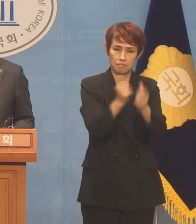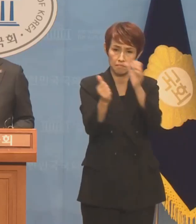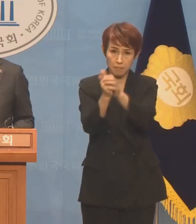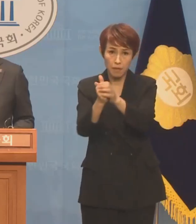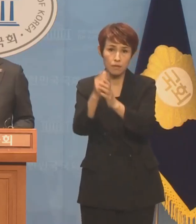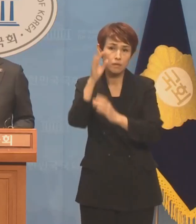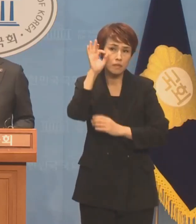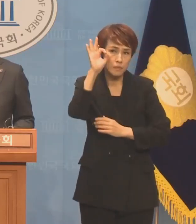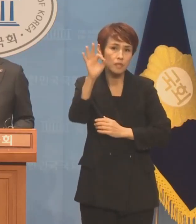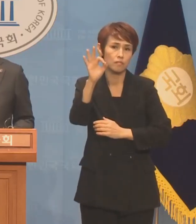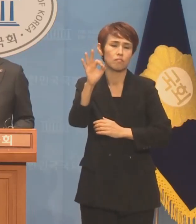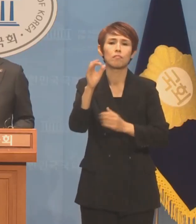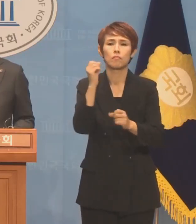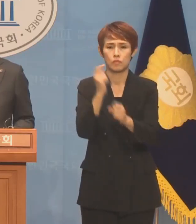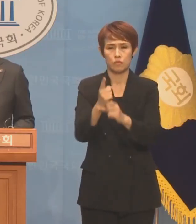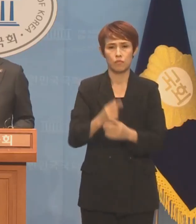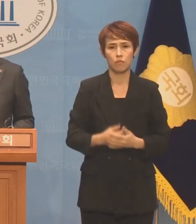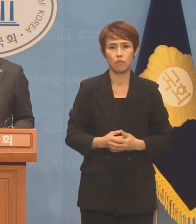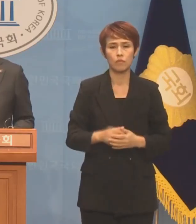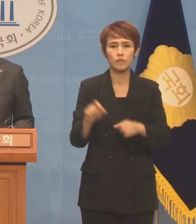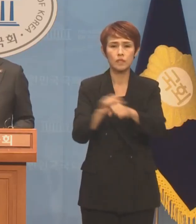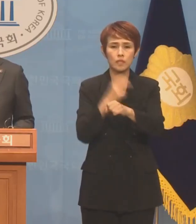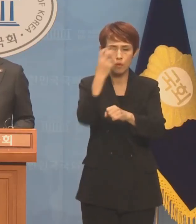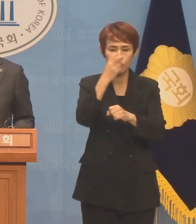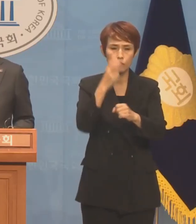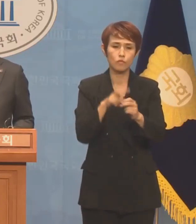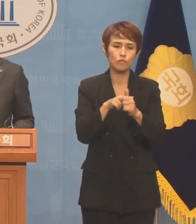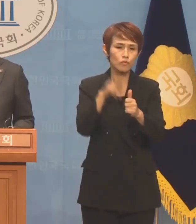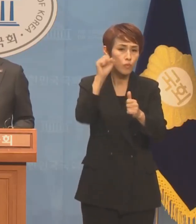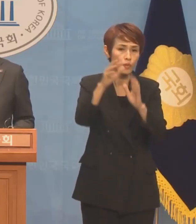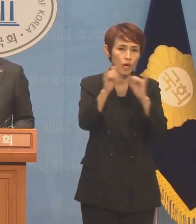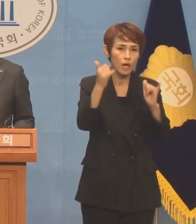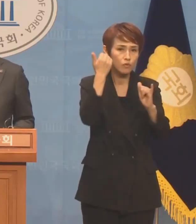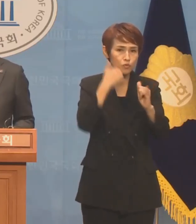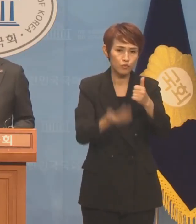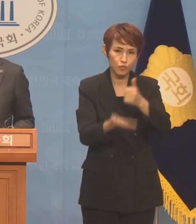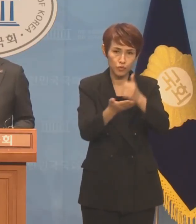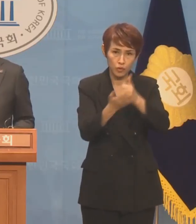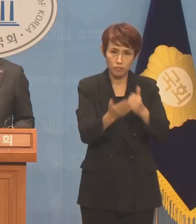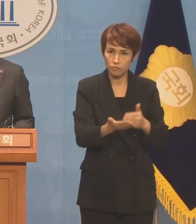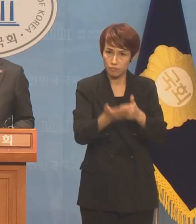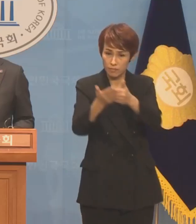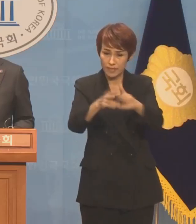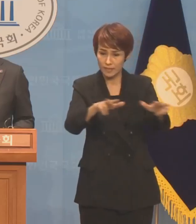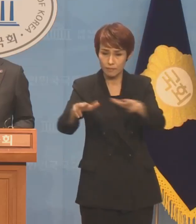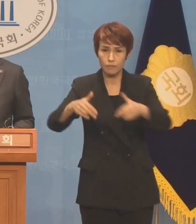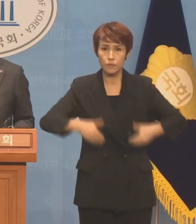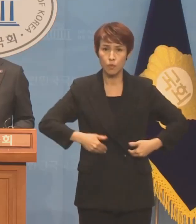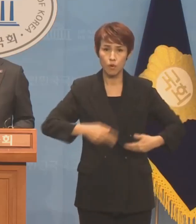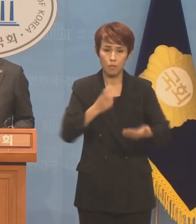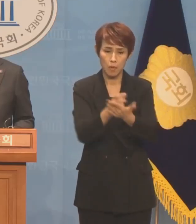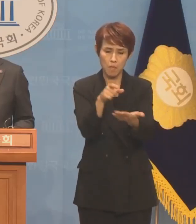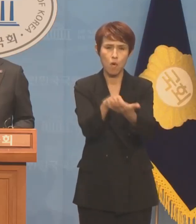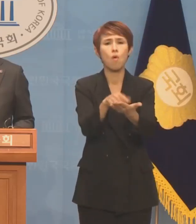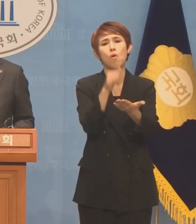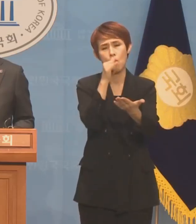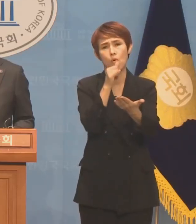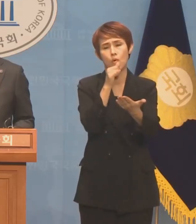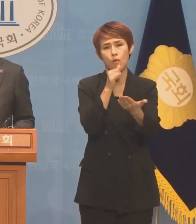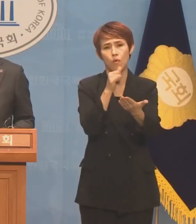지났습니다. 특검 후보자 추천 의뢰는 지체 없이 이루어져야 한다고 법에 명시되어